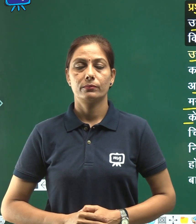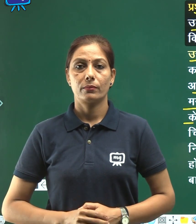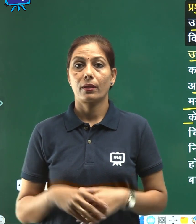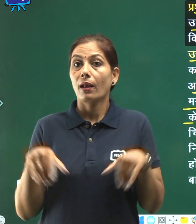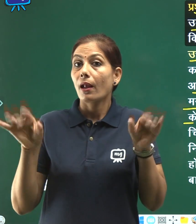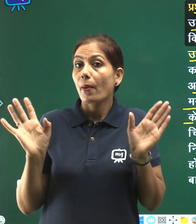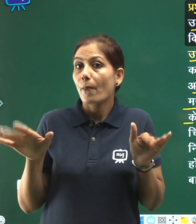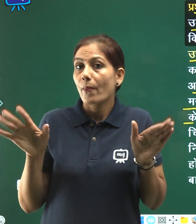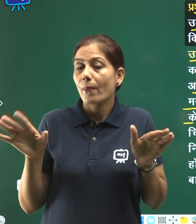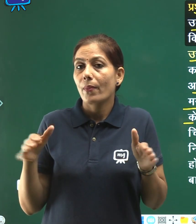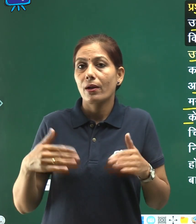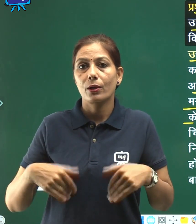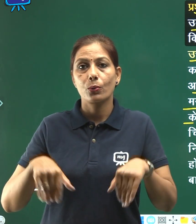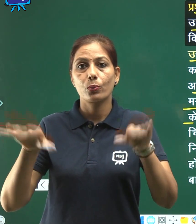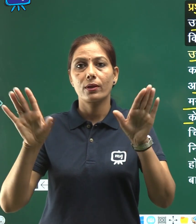पंख लगाकर उड़ता है,